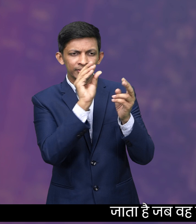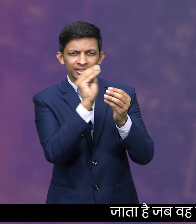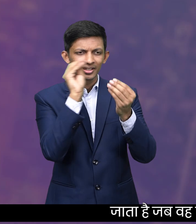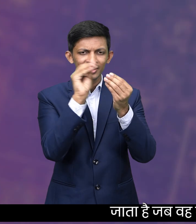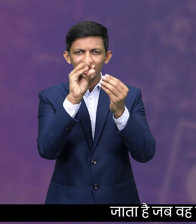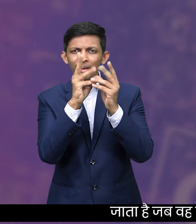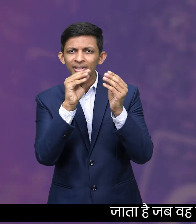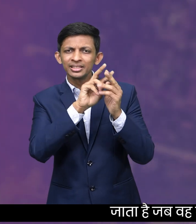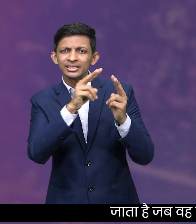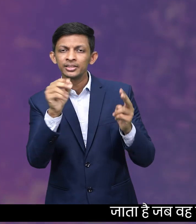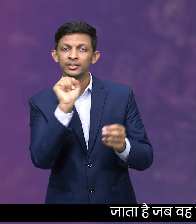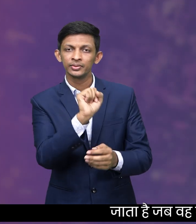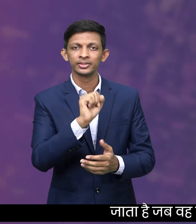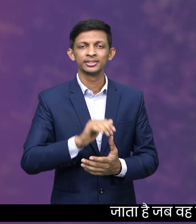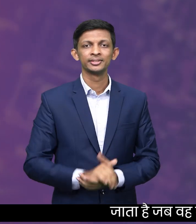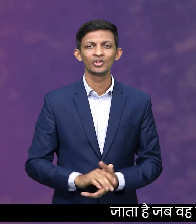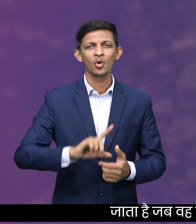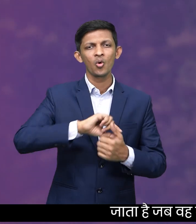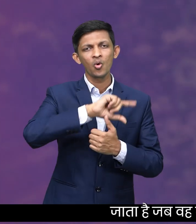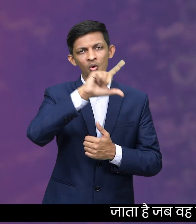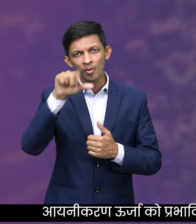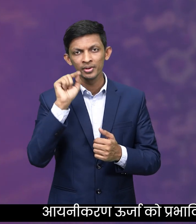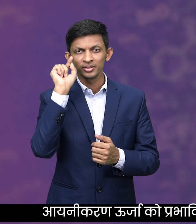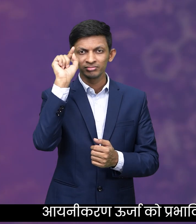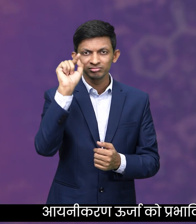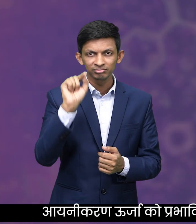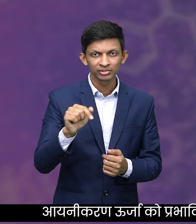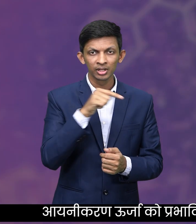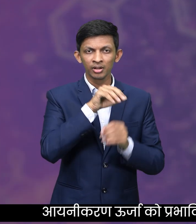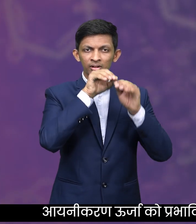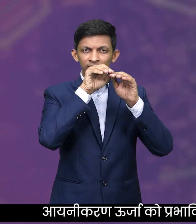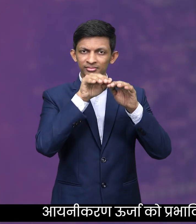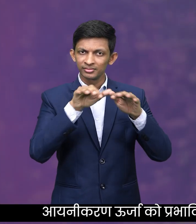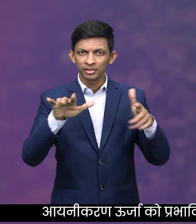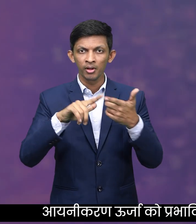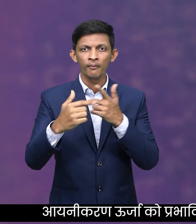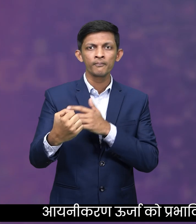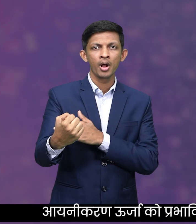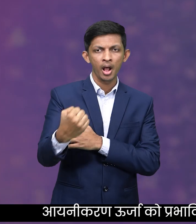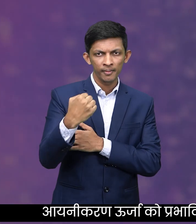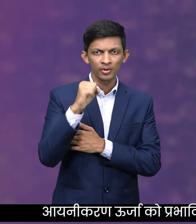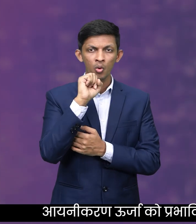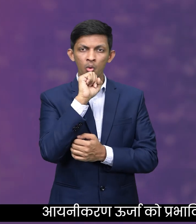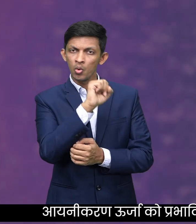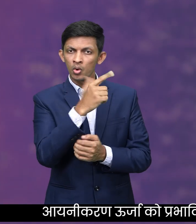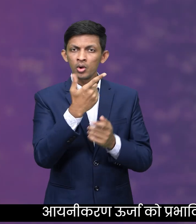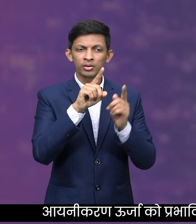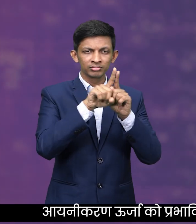दूसरे तत्व के परमाणु से जुड़ा होता है। आयनीकरण ऊर्जा को प्रभावित करने वाले सभी कारक